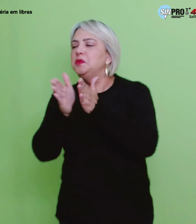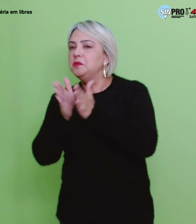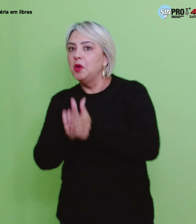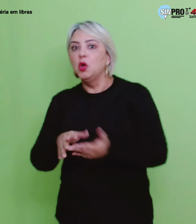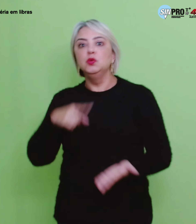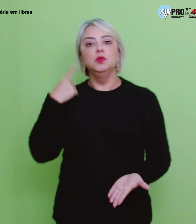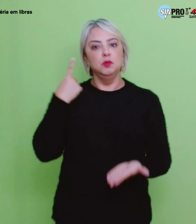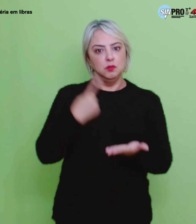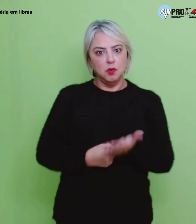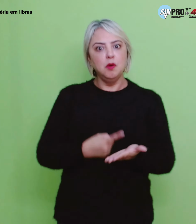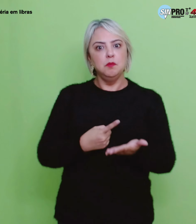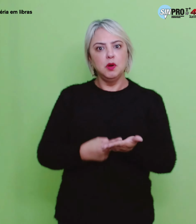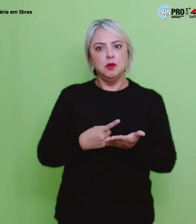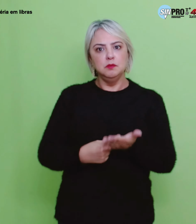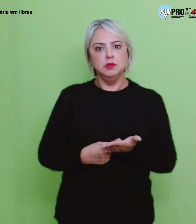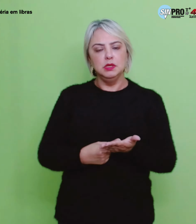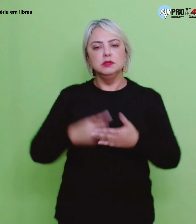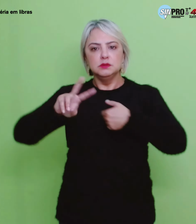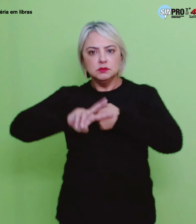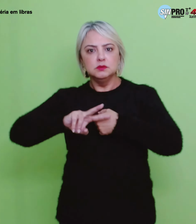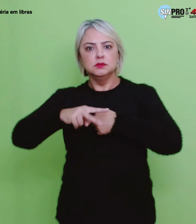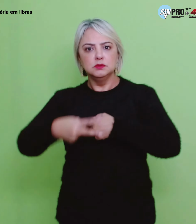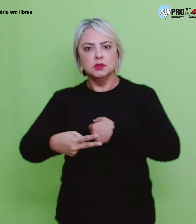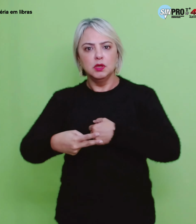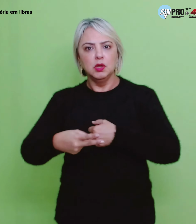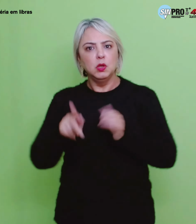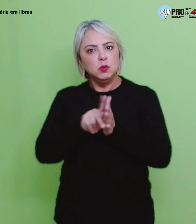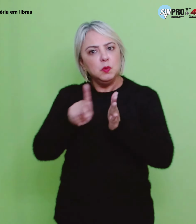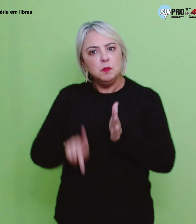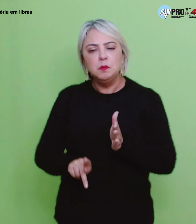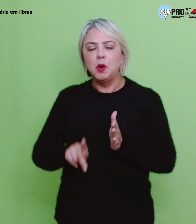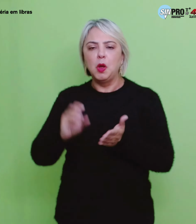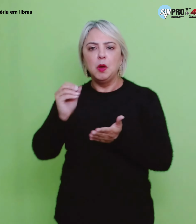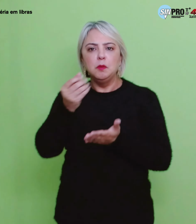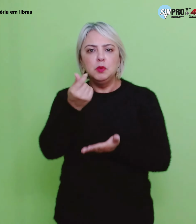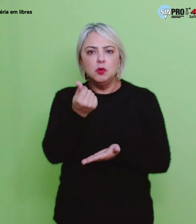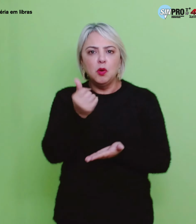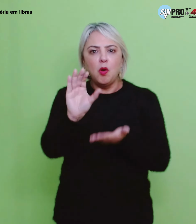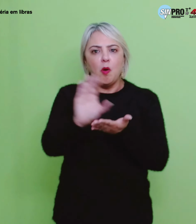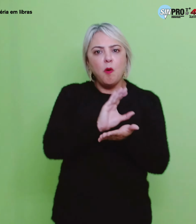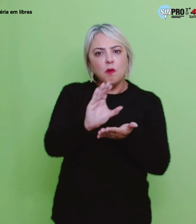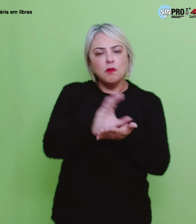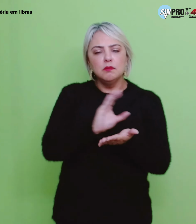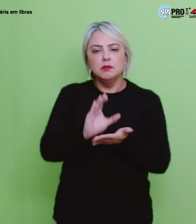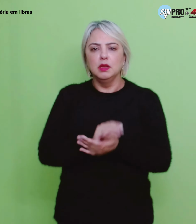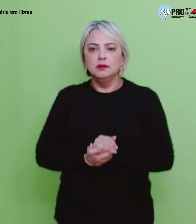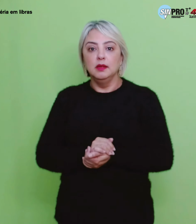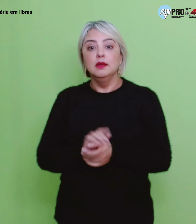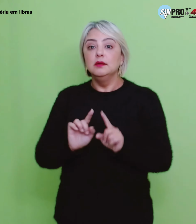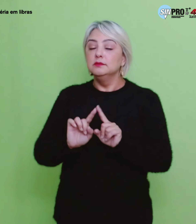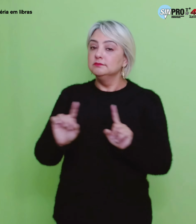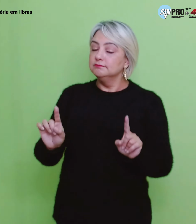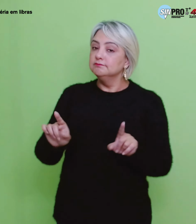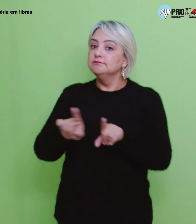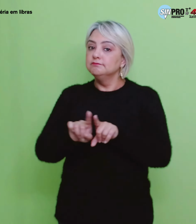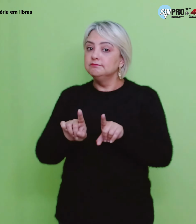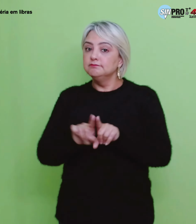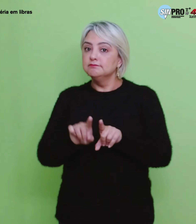fugindo do dever de arcar com as consequências do próprio orçamento. Ao mesmo